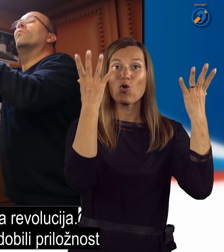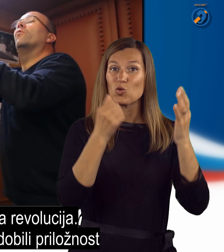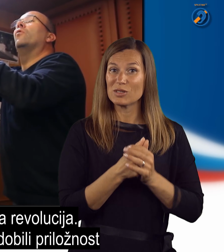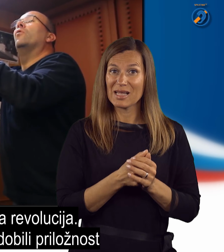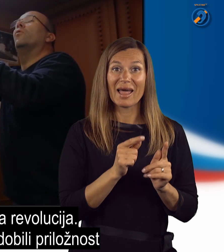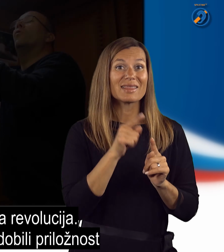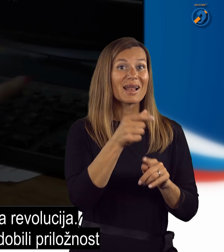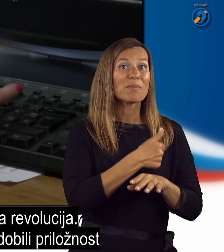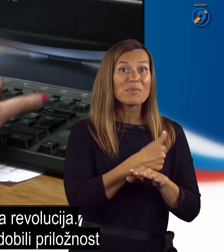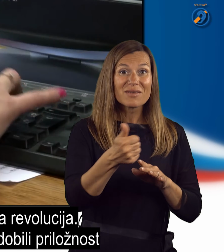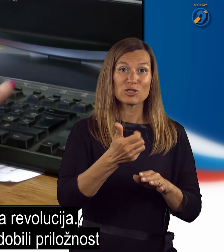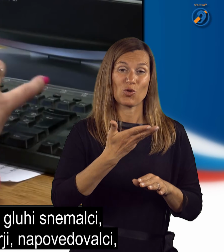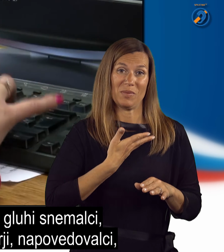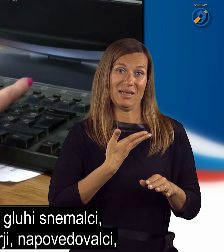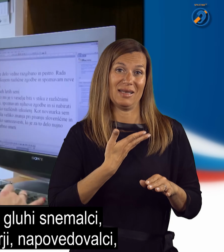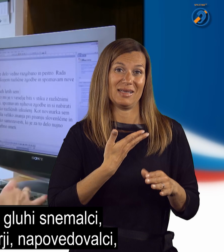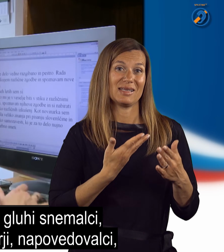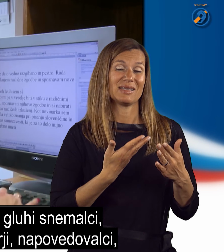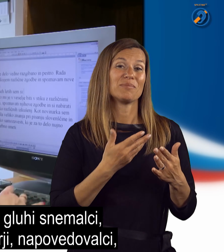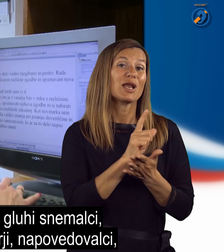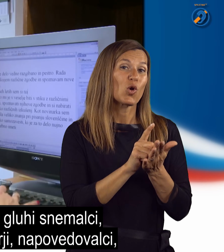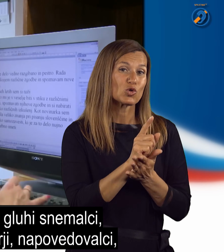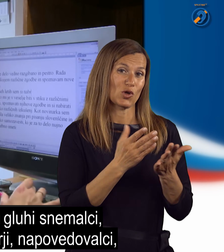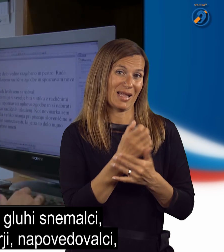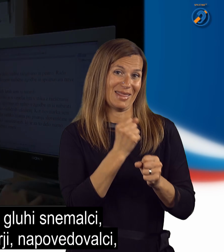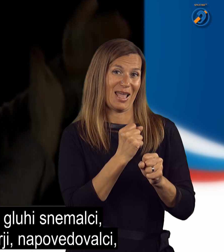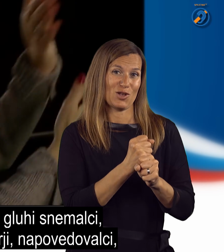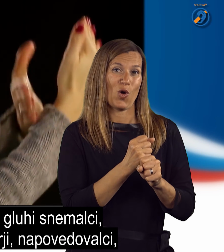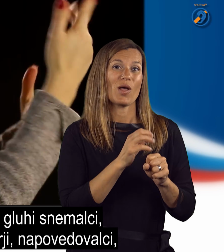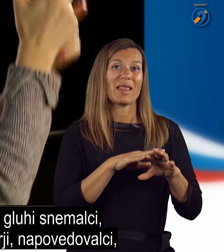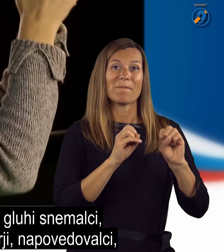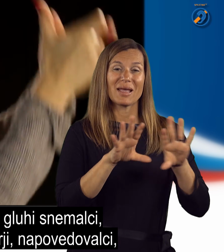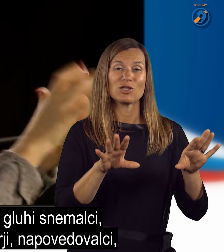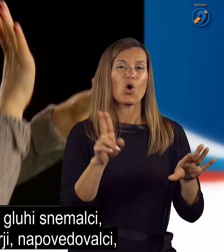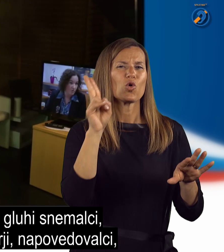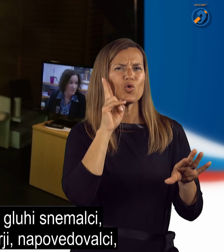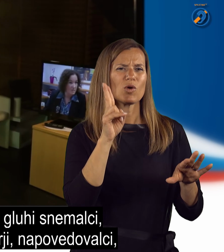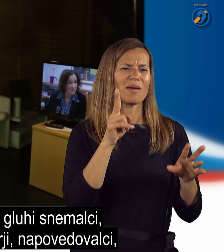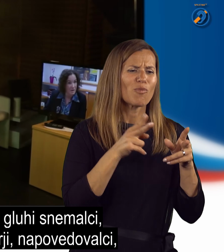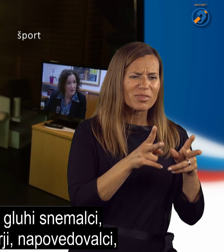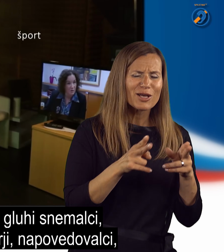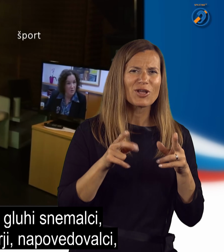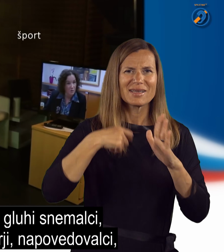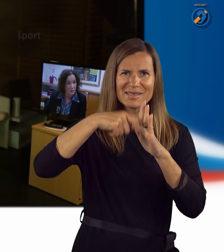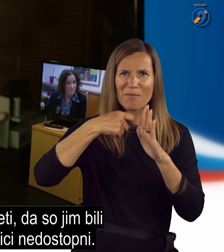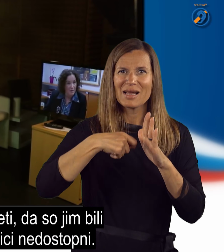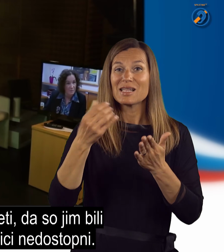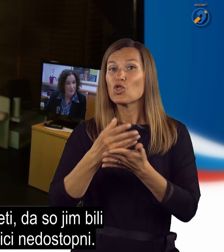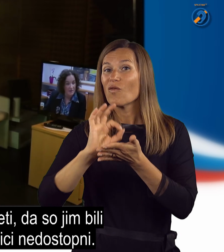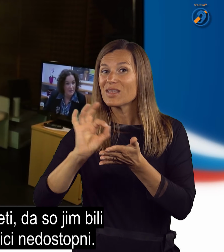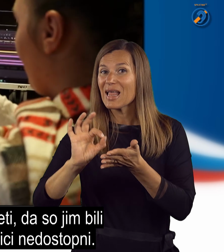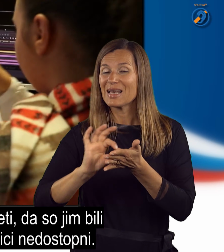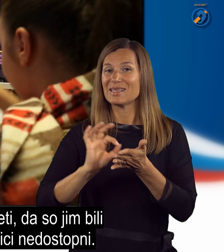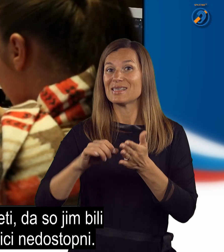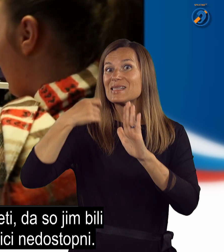so prvič dobili priložnost za delo na mediju gluhi snemalci, montažeri, novinari, napovedovalci. Saj